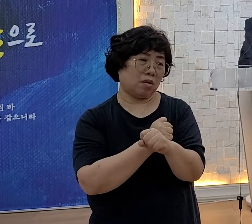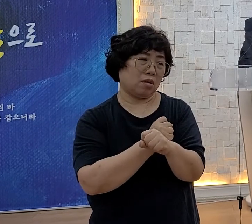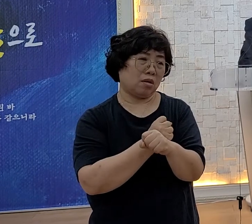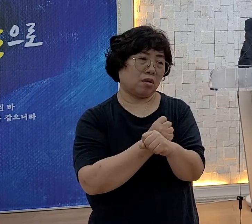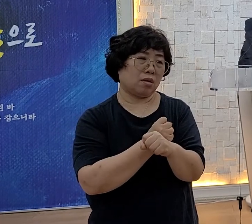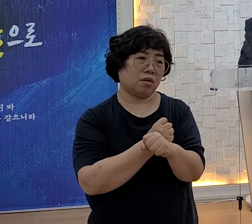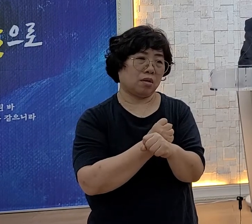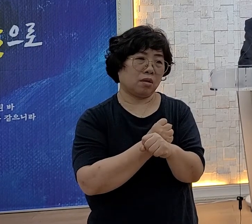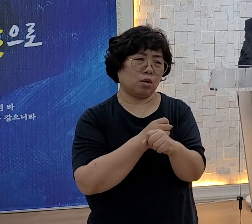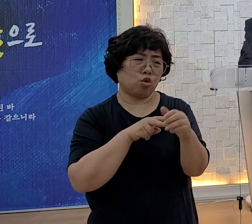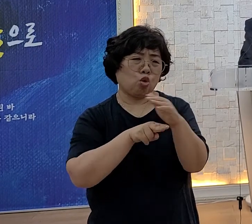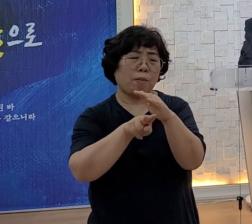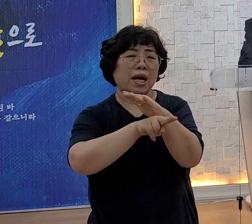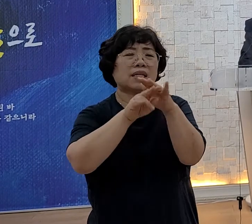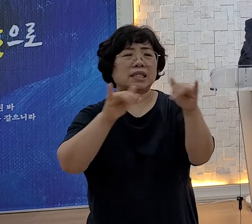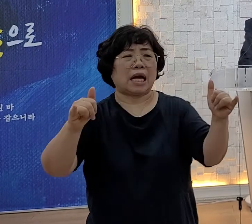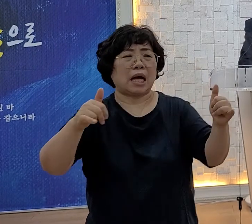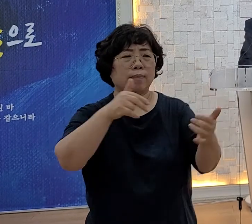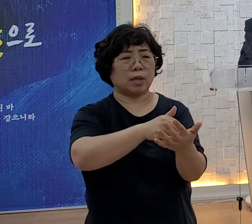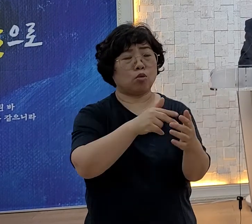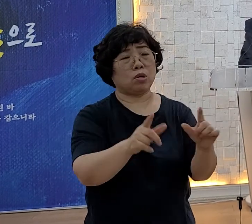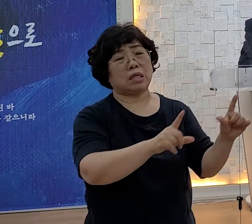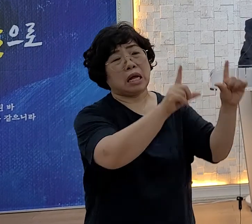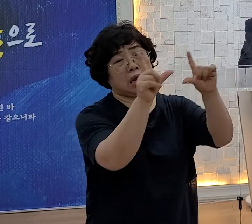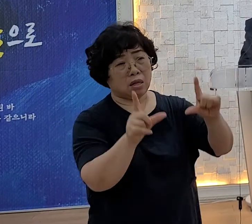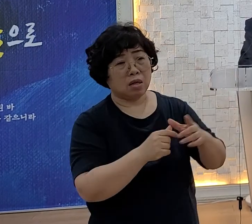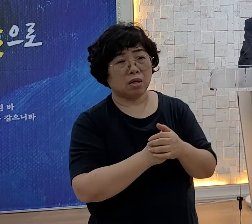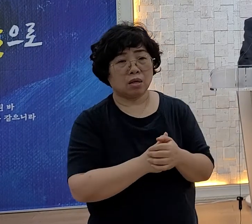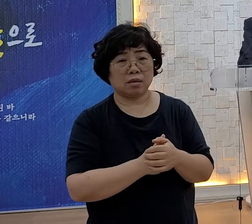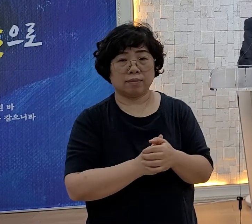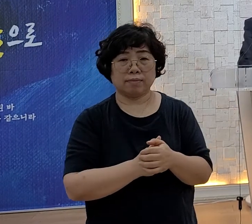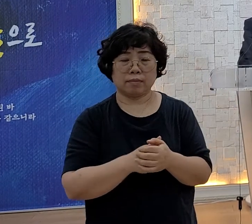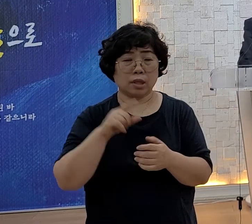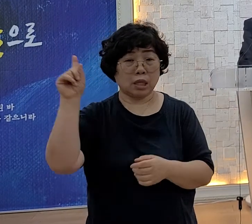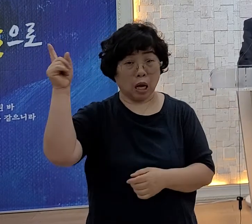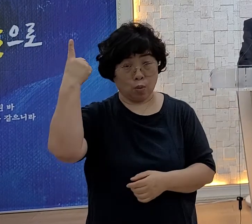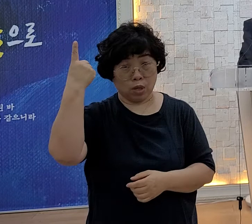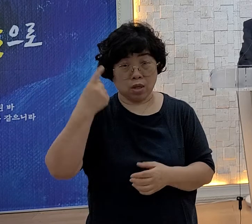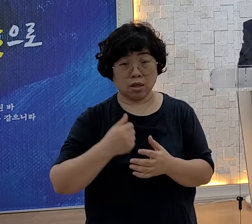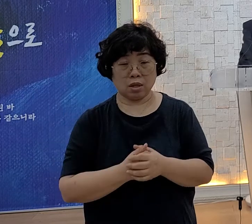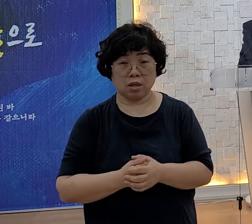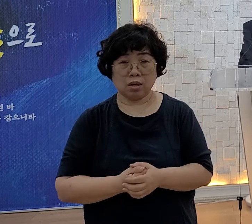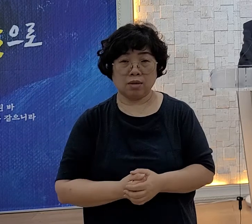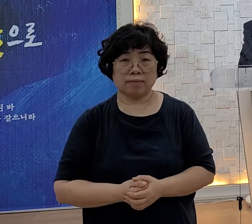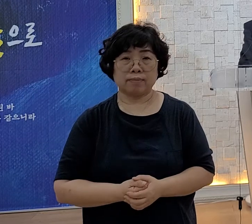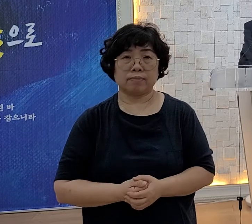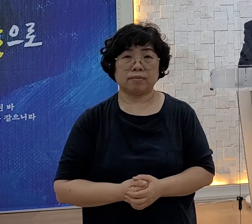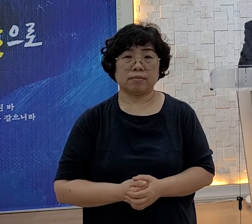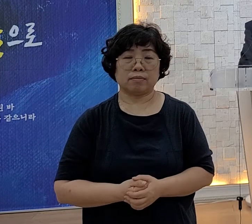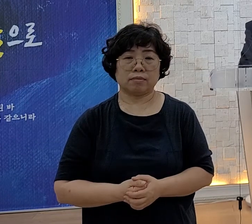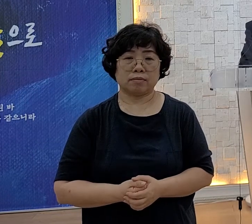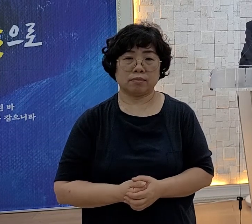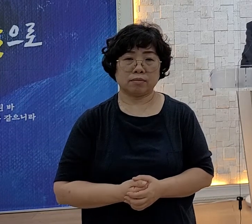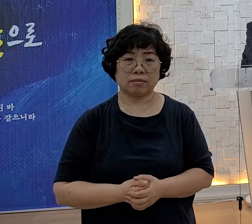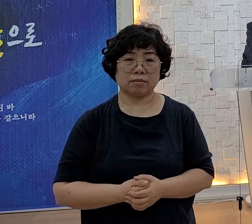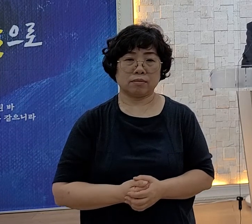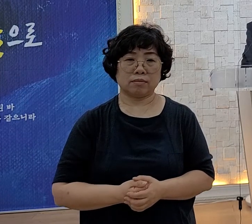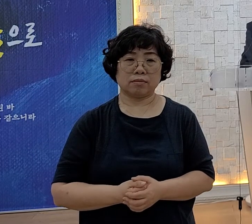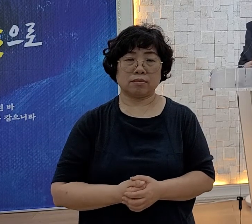그렇게 해서 도망다니면서 위기를 넘기면서 그렇게 많은 연단과 환난을 받았던 인물이